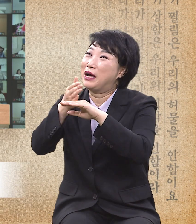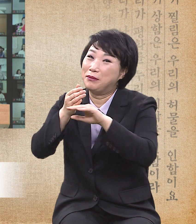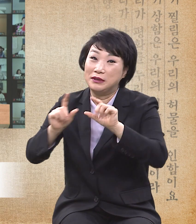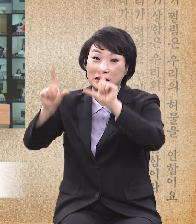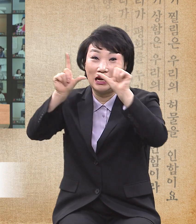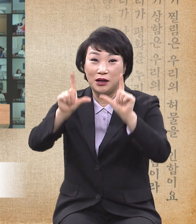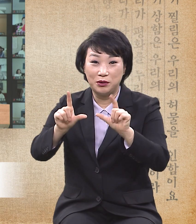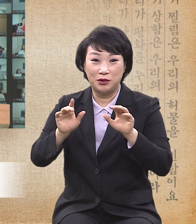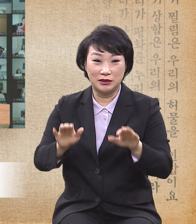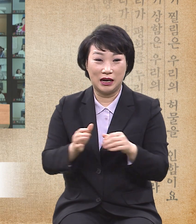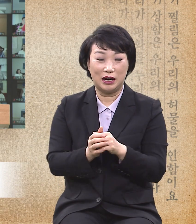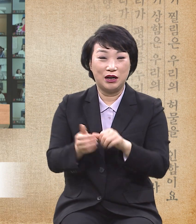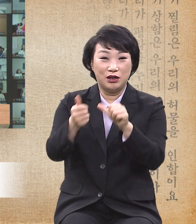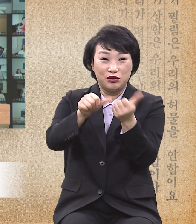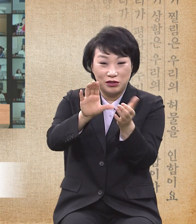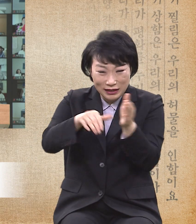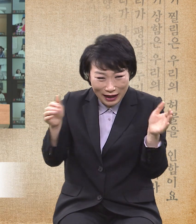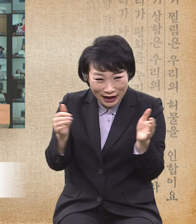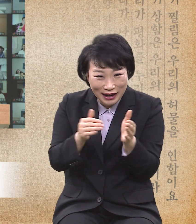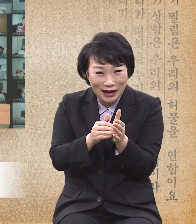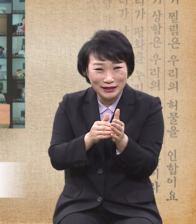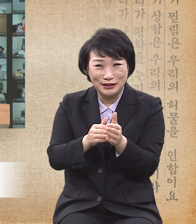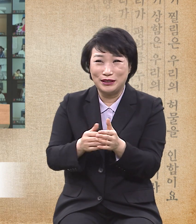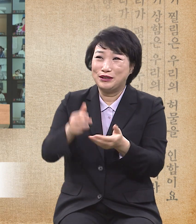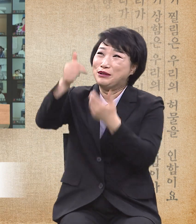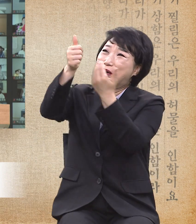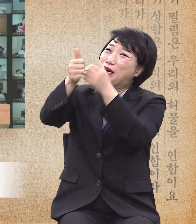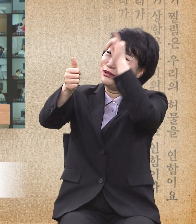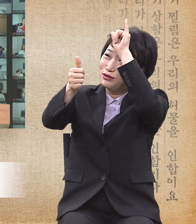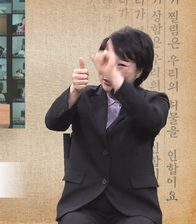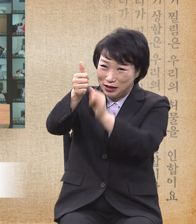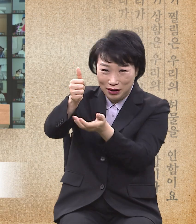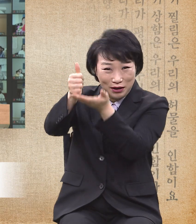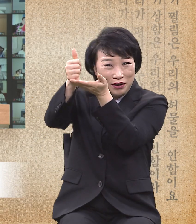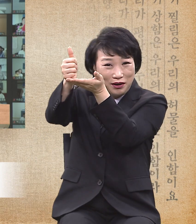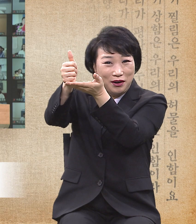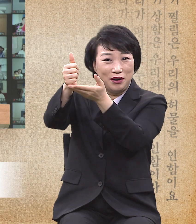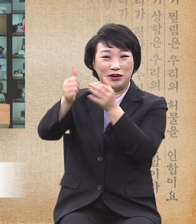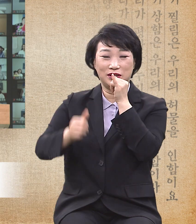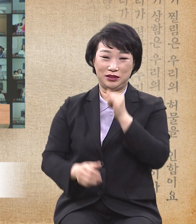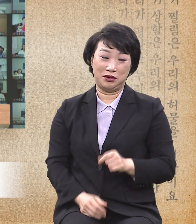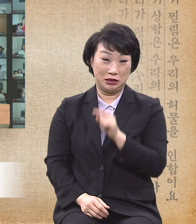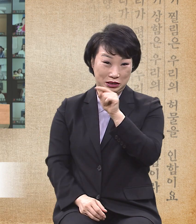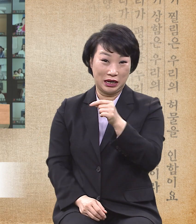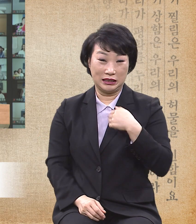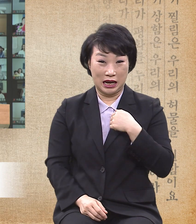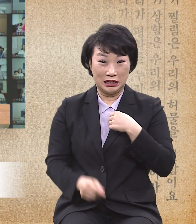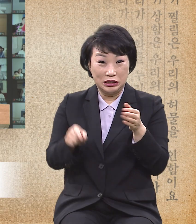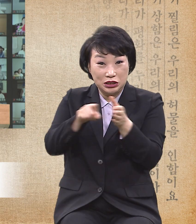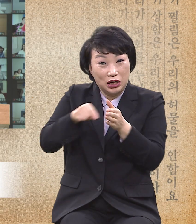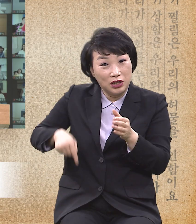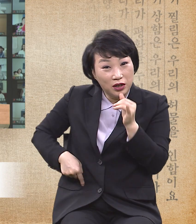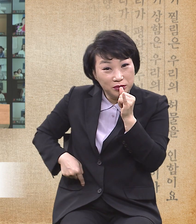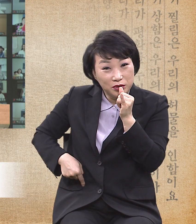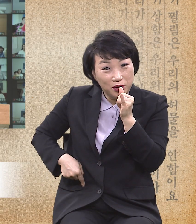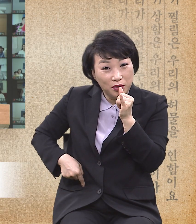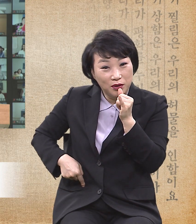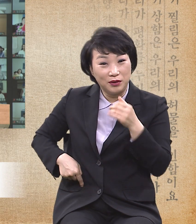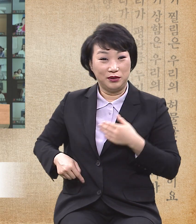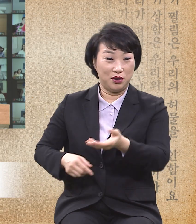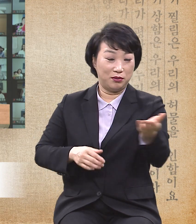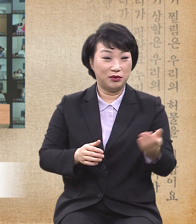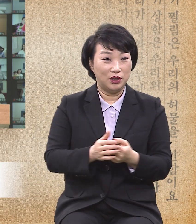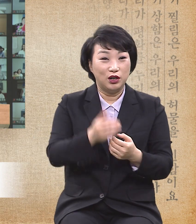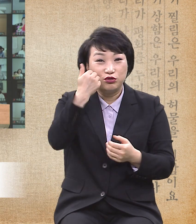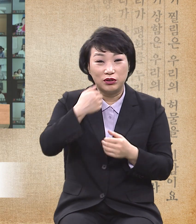감사하면서 죽도록 충성을 아끼지 않는다. 이것이 신앙 양심이에요. 누가